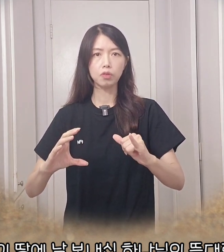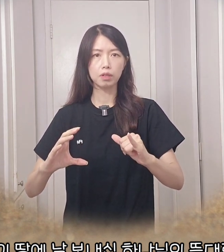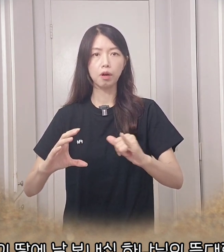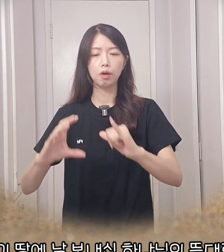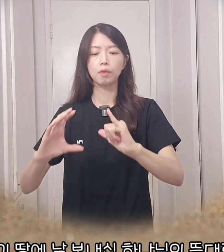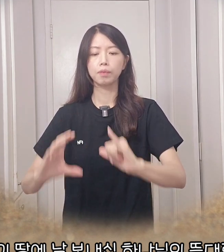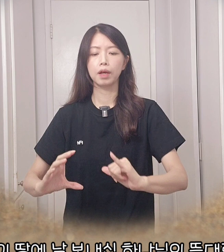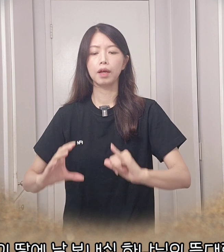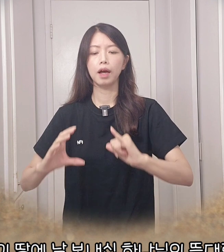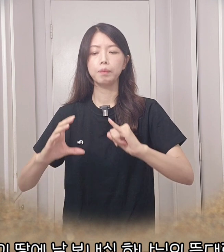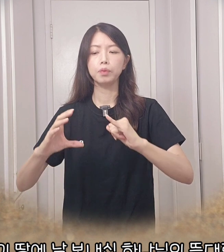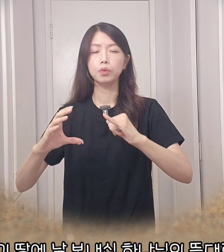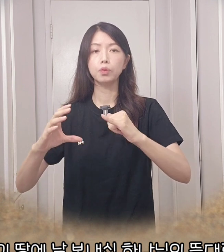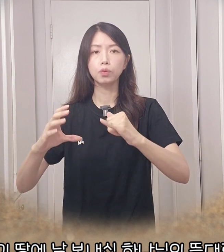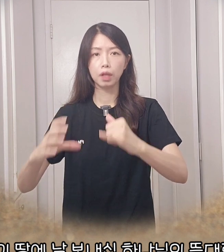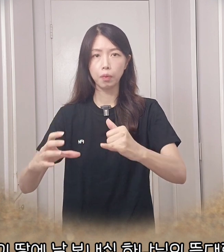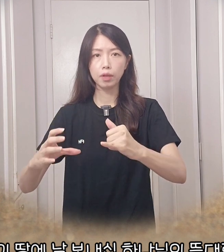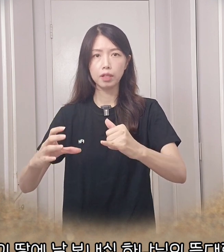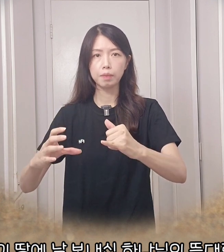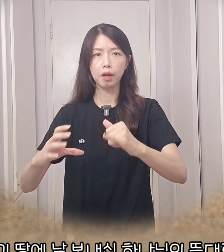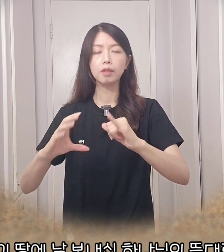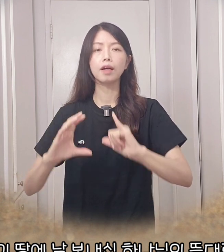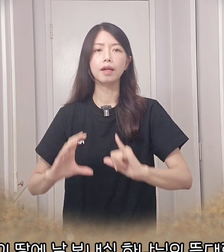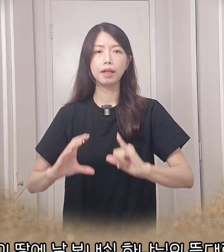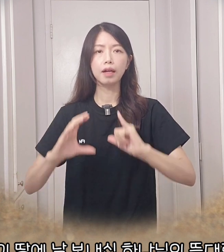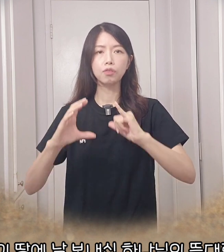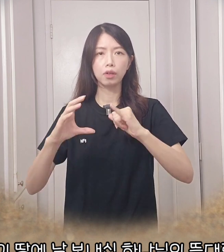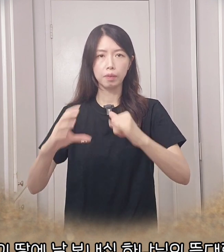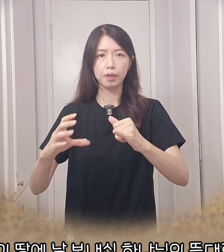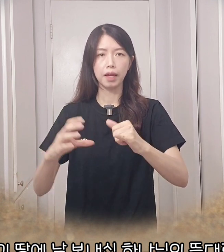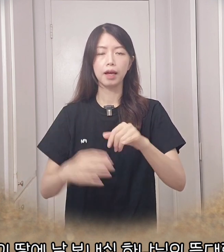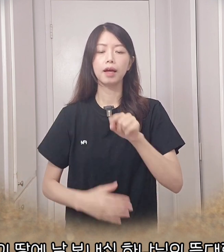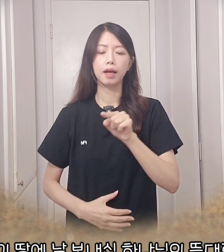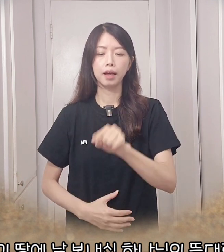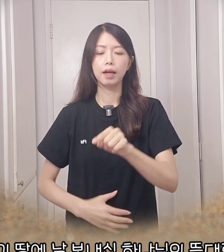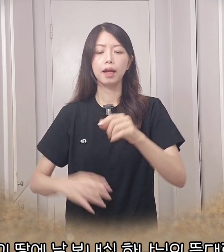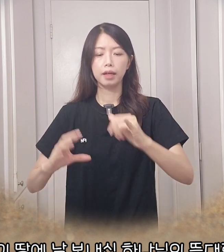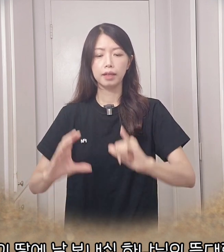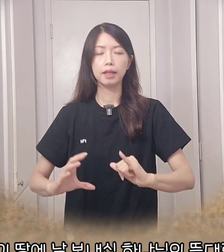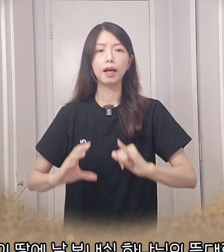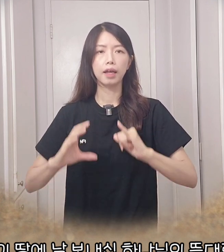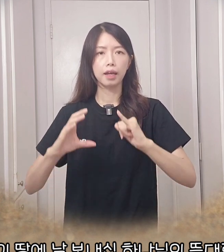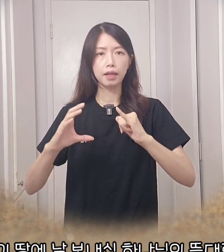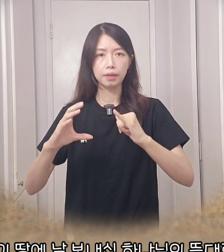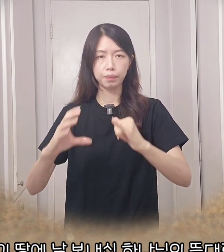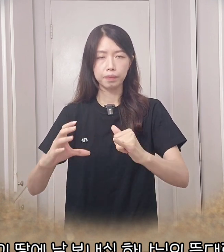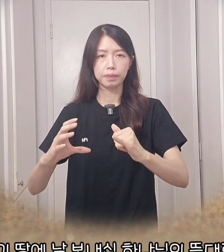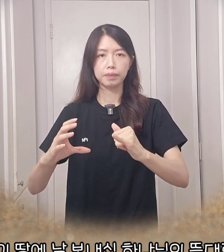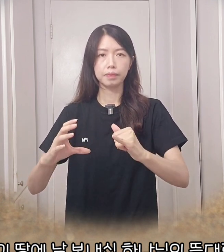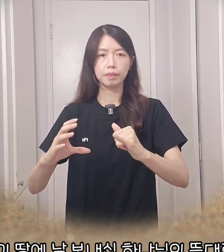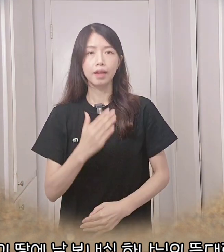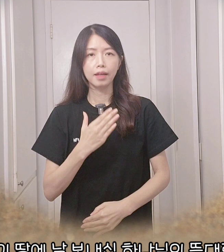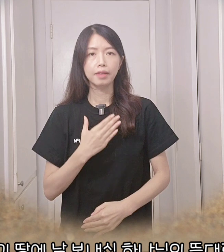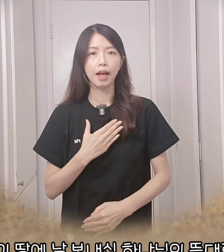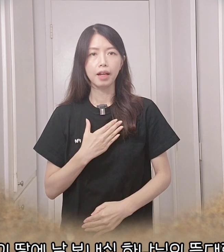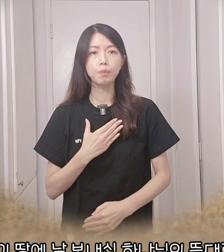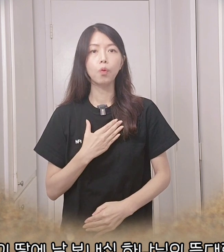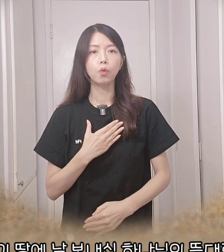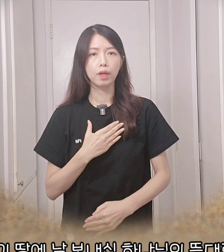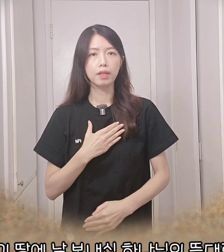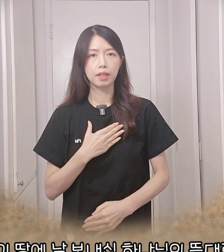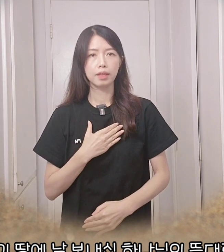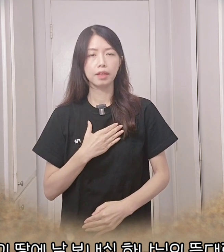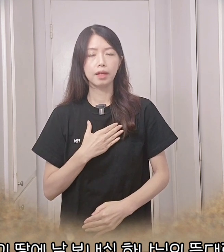새끼손가락만 펴주셔서 앞으로 둥글게 표현하시면 세상 수어가 됩니다. 이 땅에